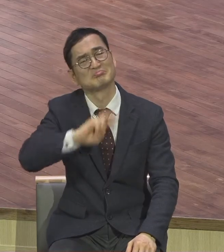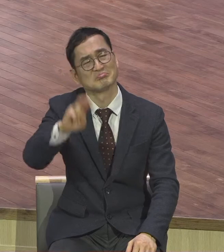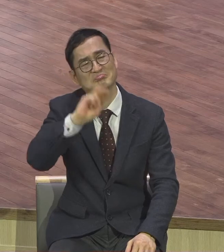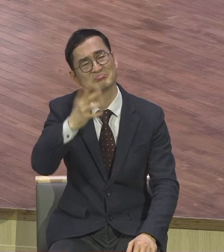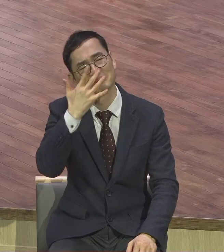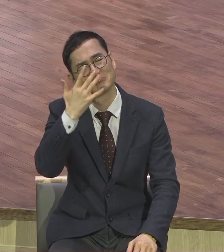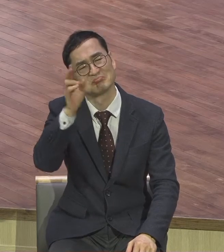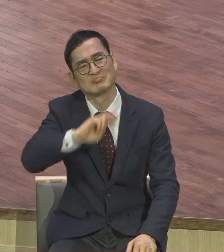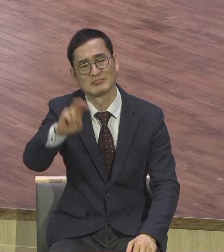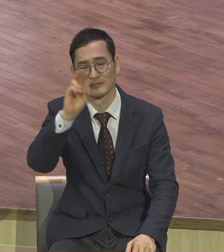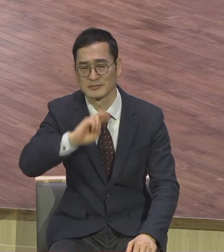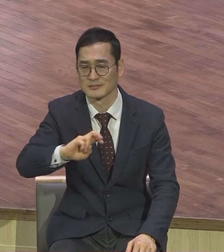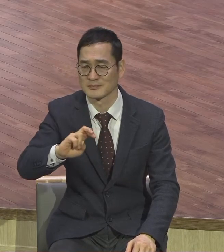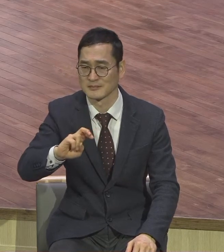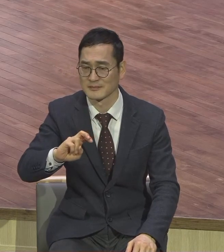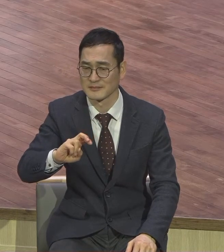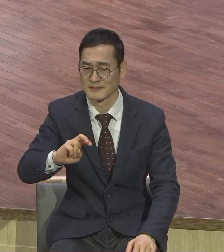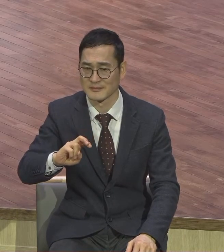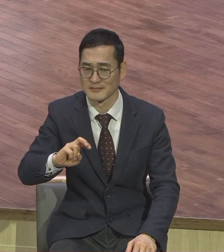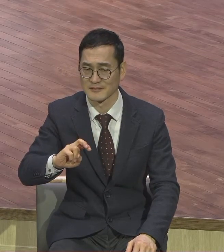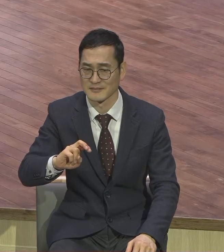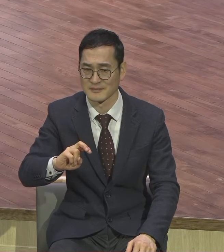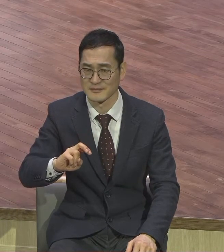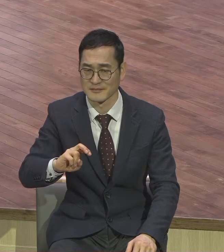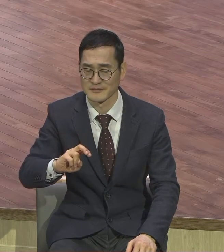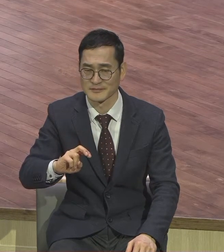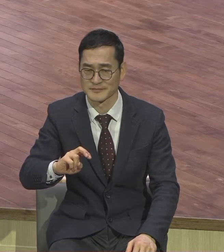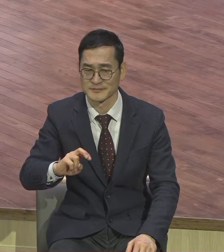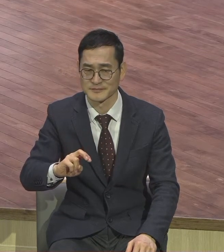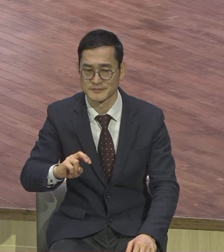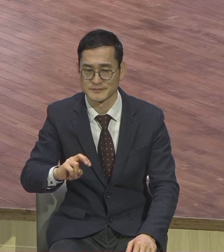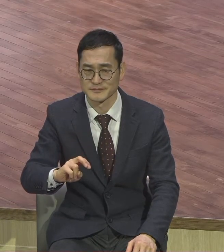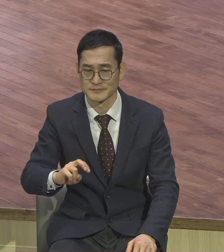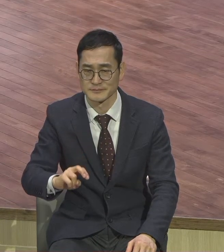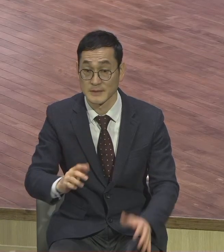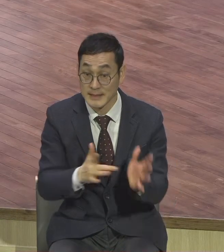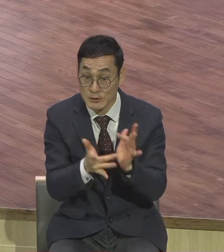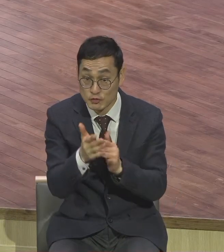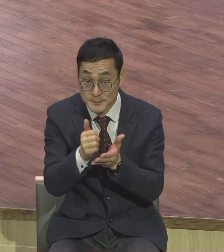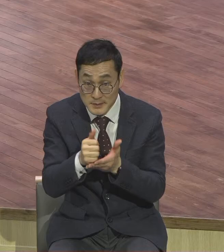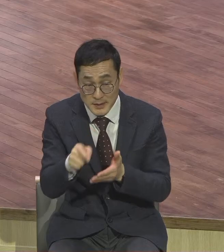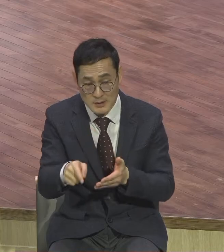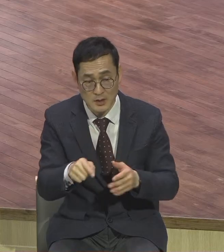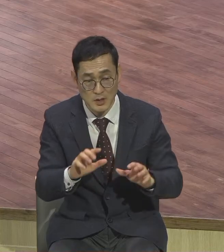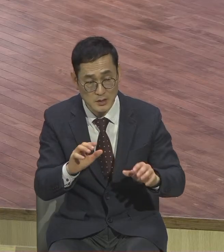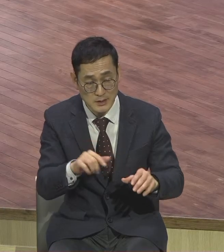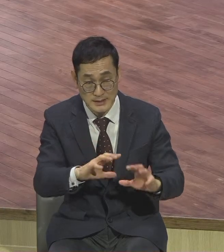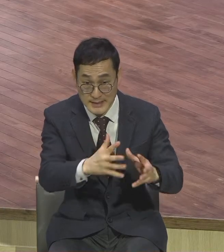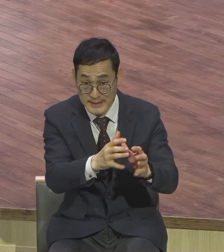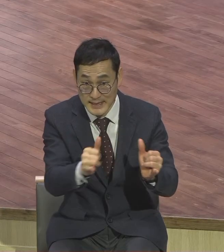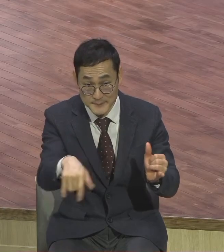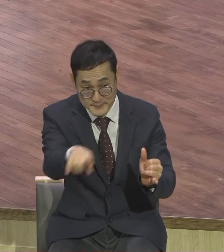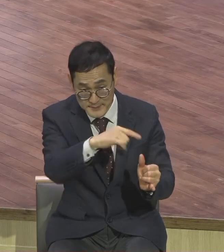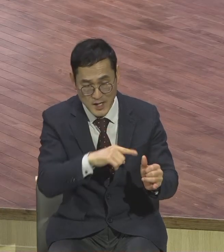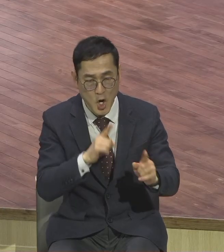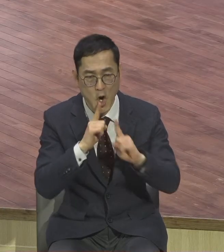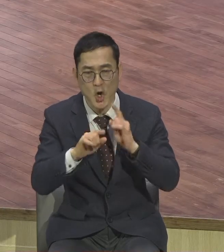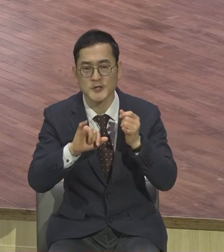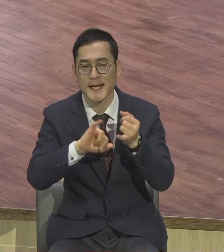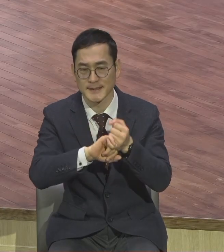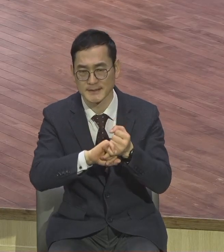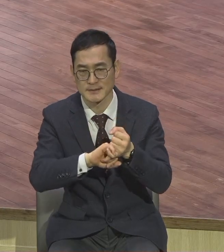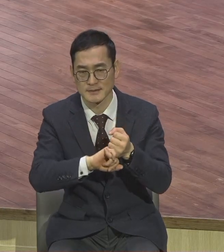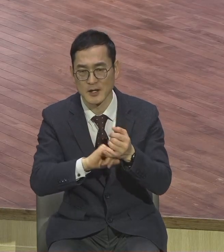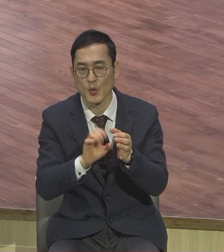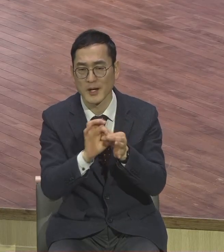언약적 한을 가지고 말씀하세요. 이게 본문입니다. 이 본문을